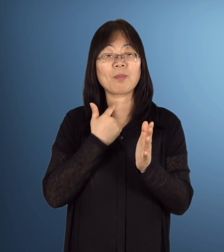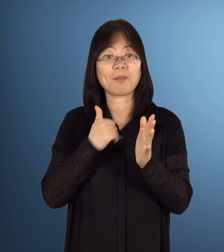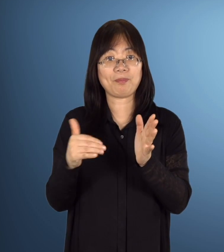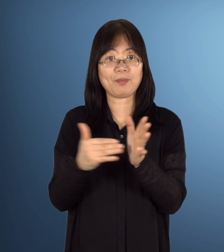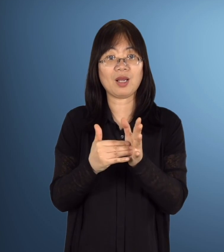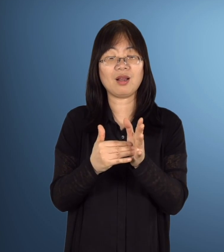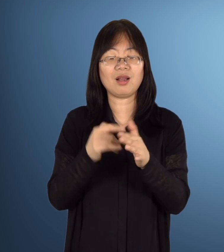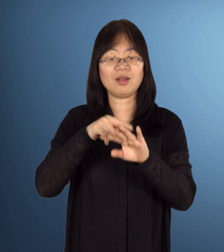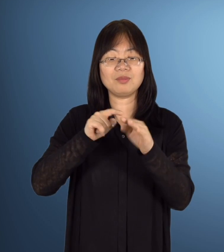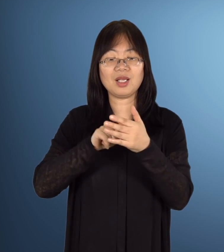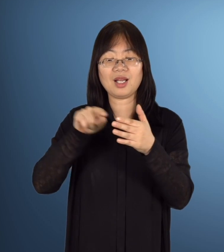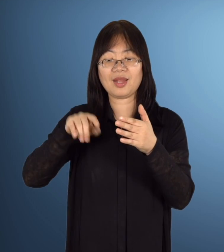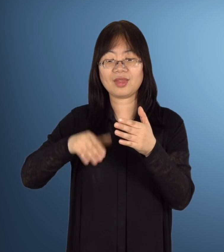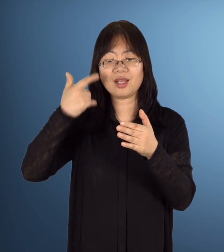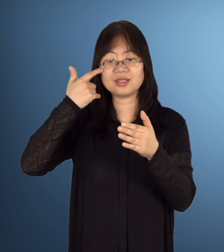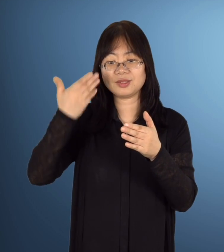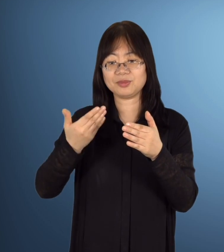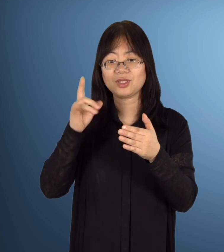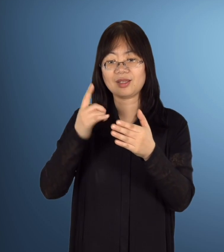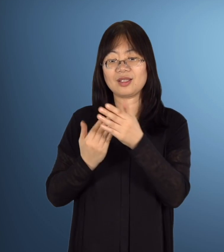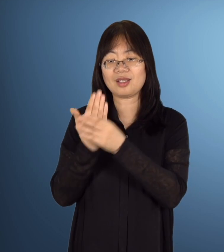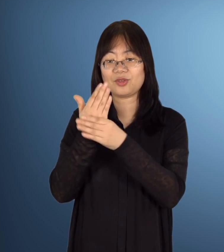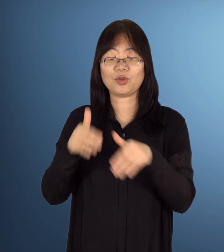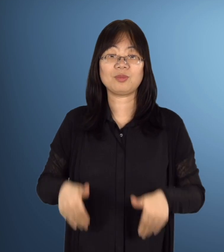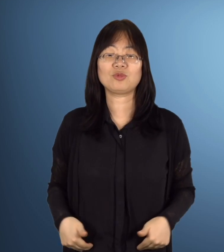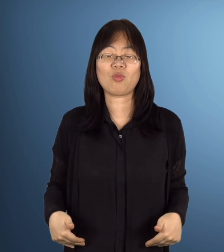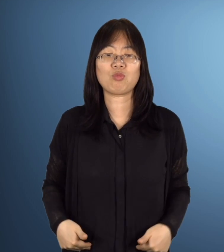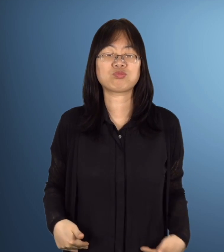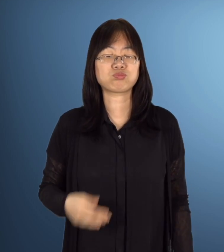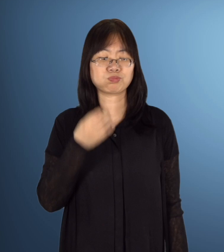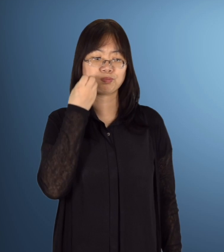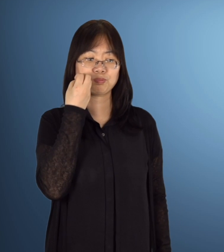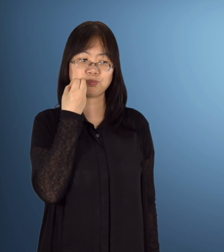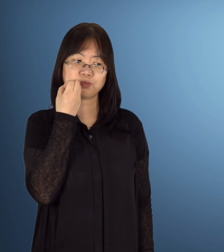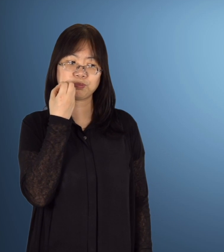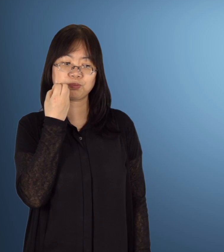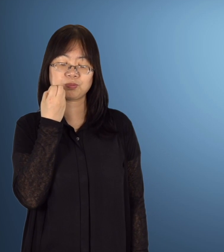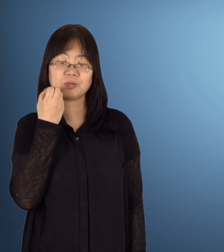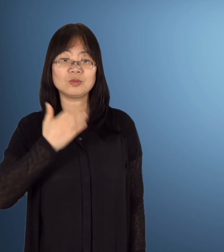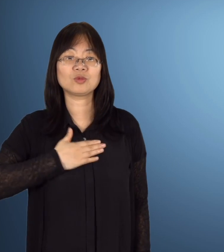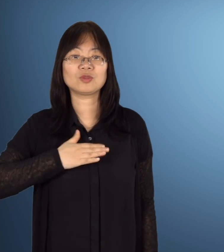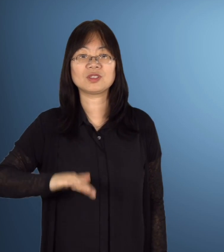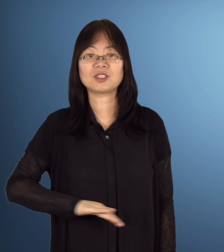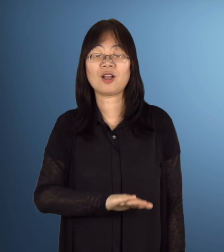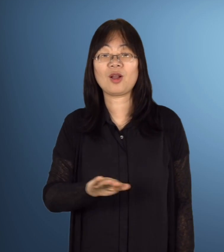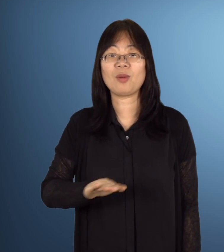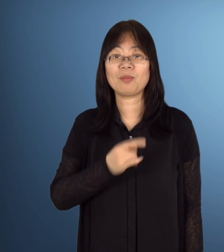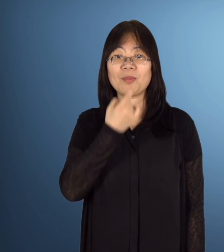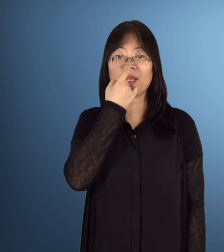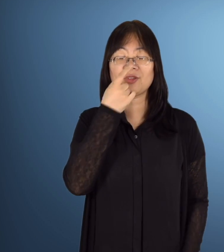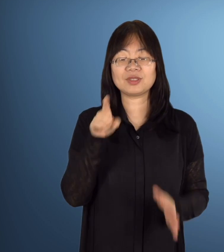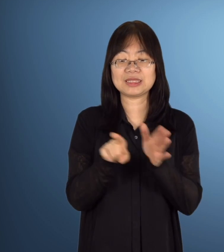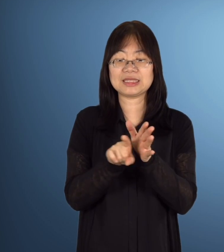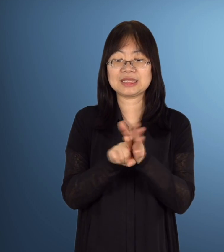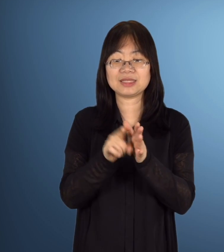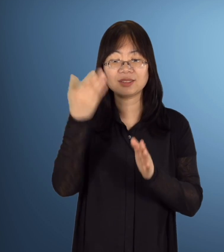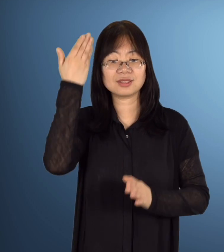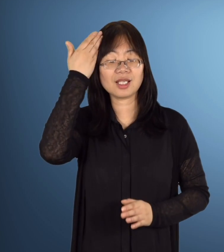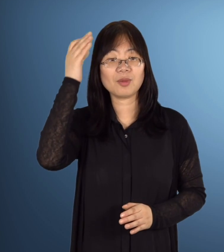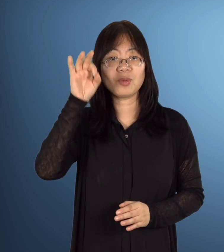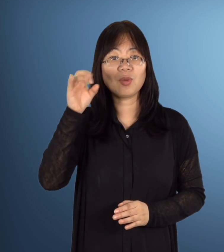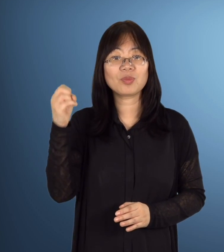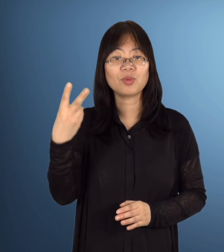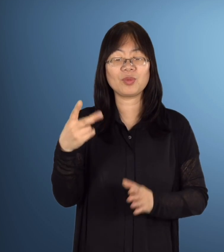마음속에 질문이 하나 일어나야 돼요. 이상하다. 우리가 배운 신학이나